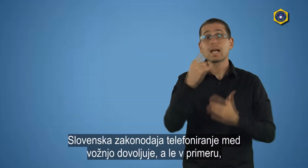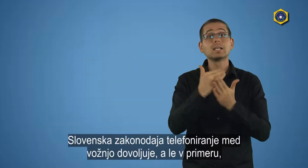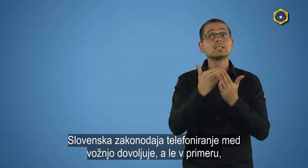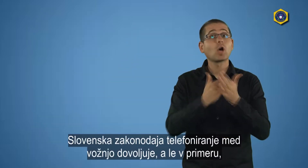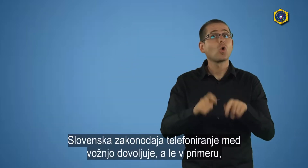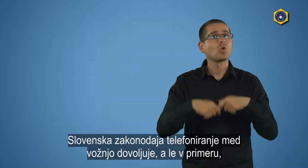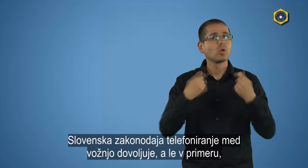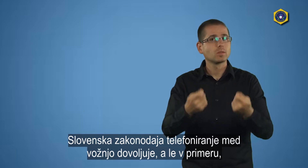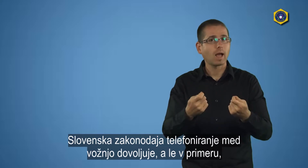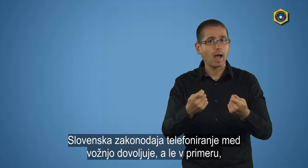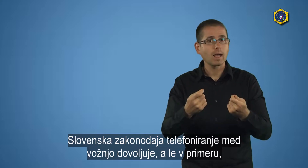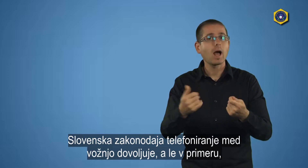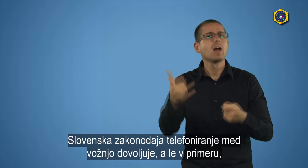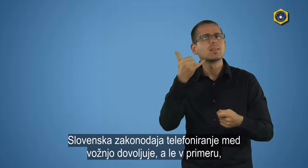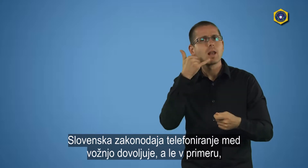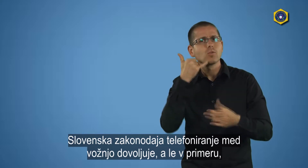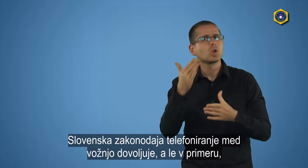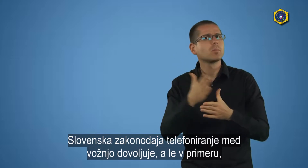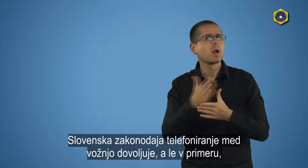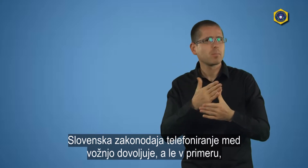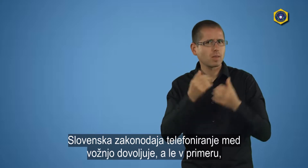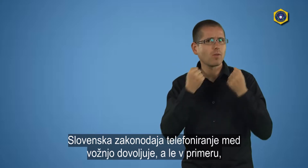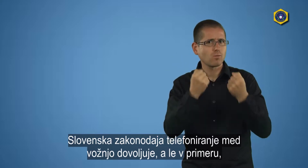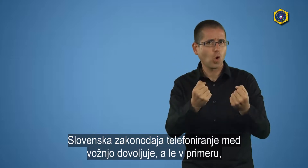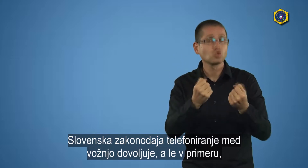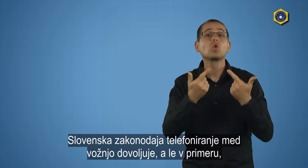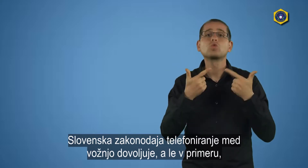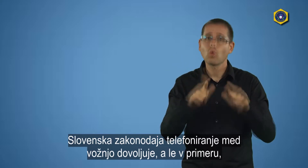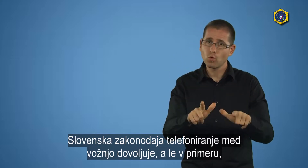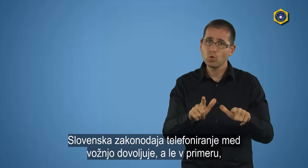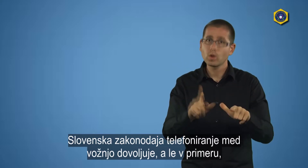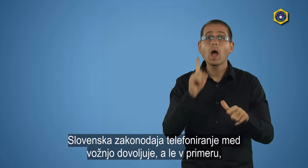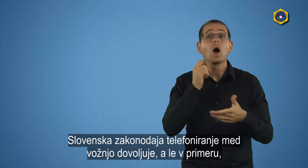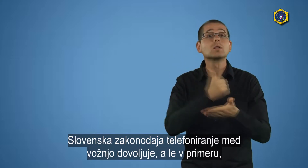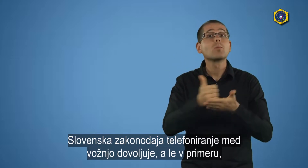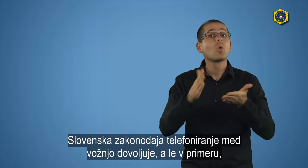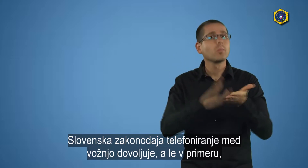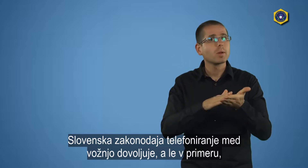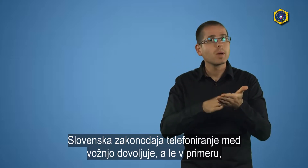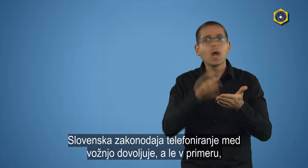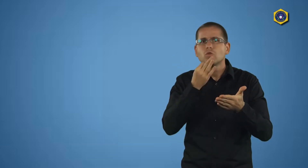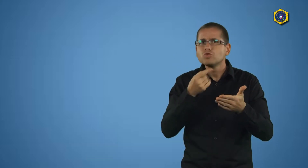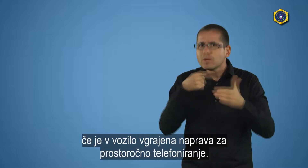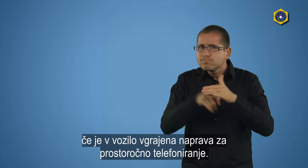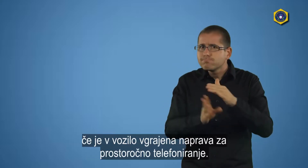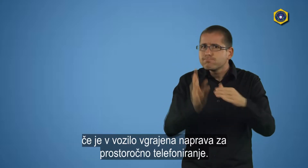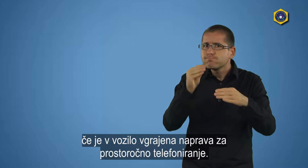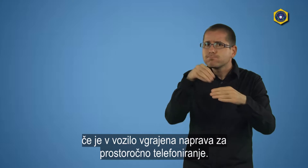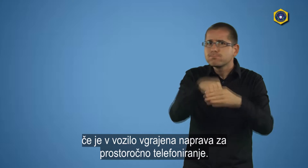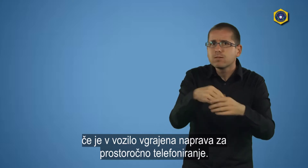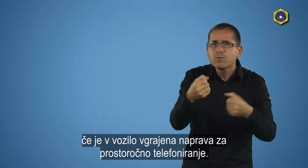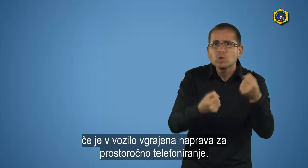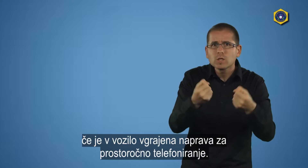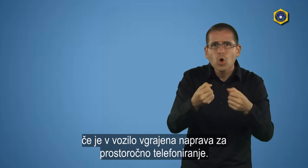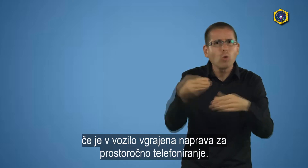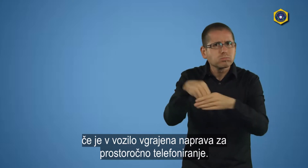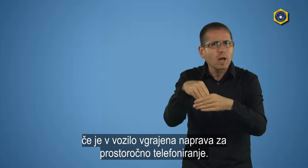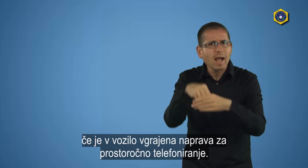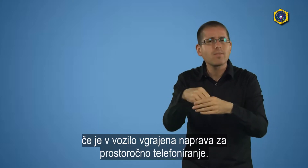Slovenska zakonodaja telefoniranje med vožnjo dovoljuje, a le v primeru, če je v vozilo vgrajena naprava za prostoročno